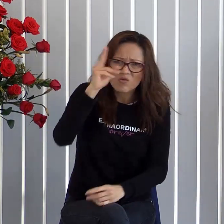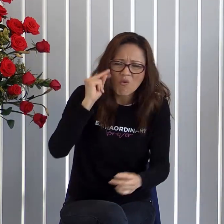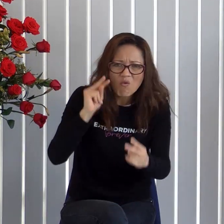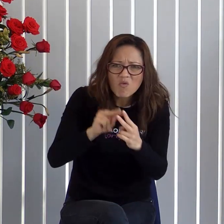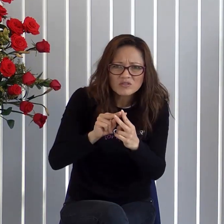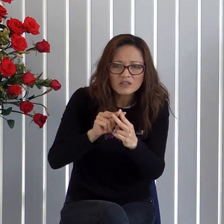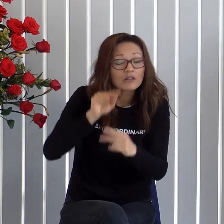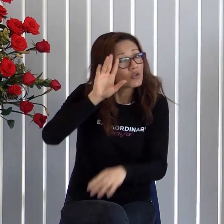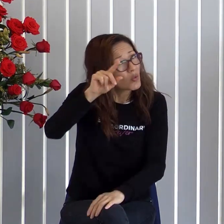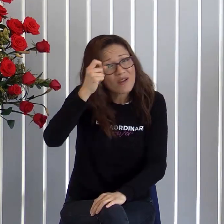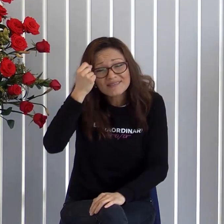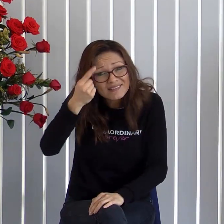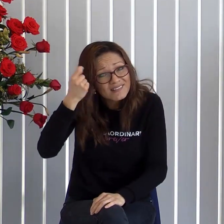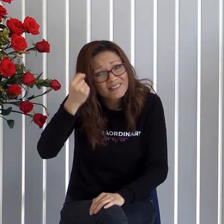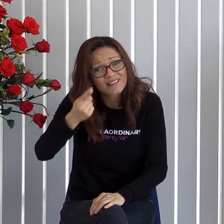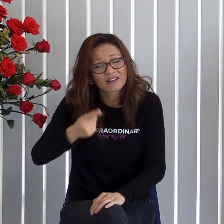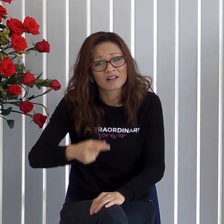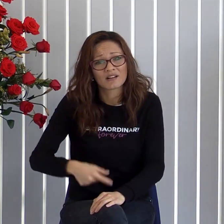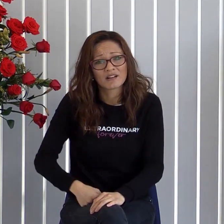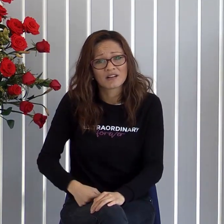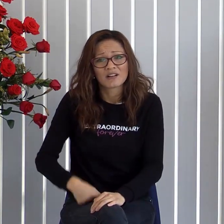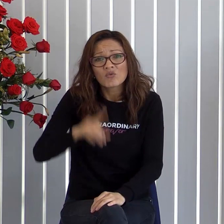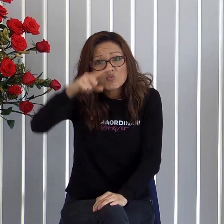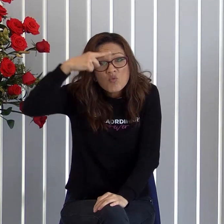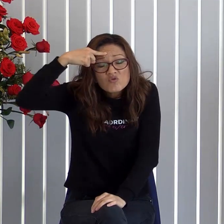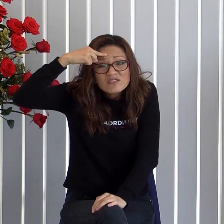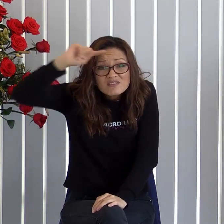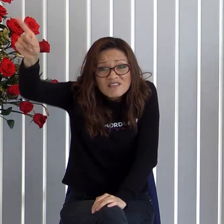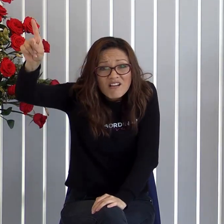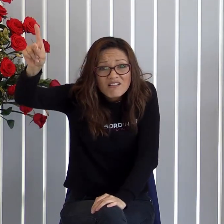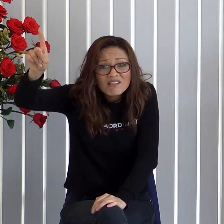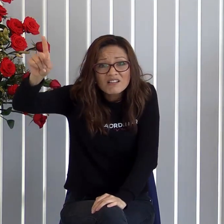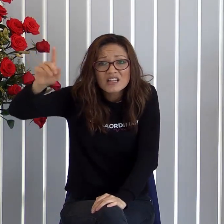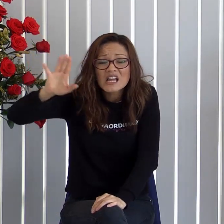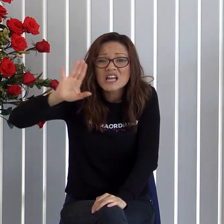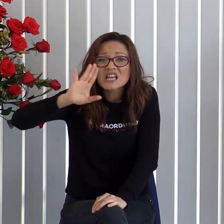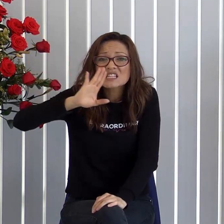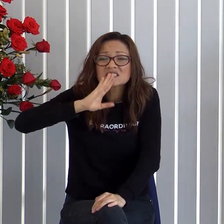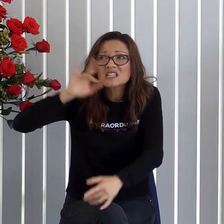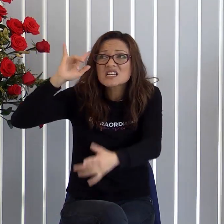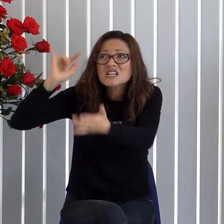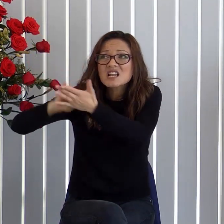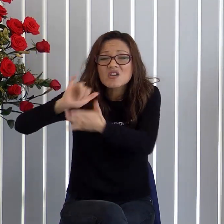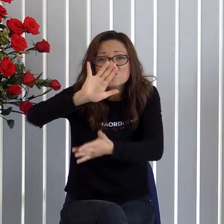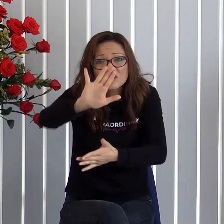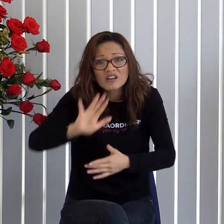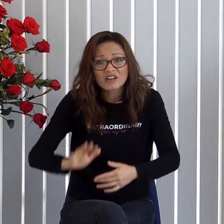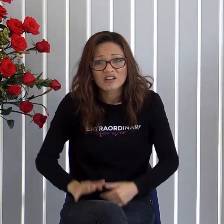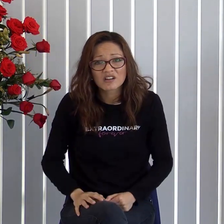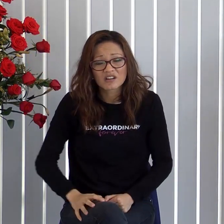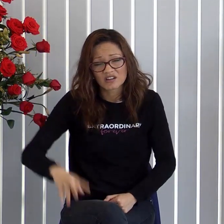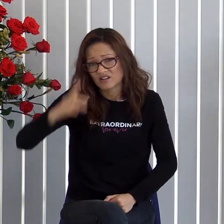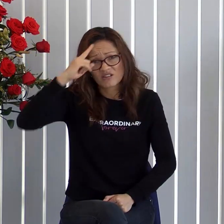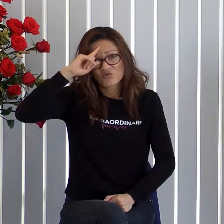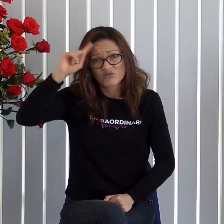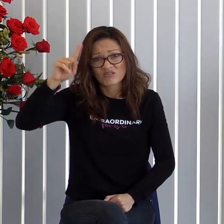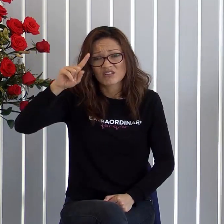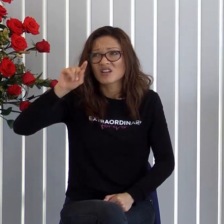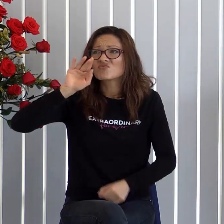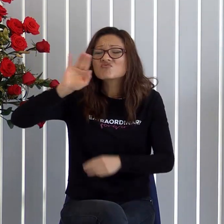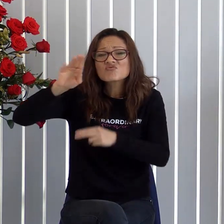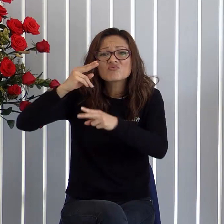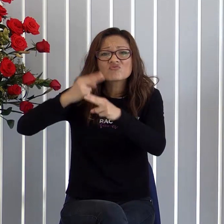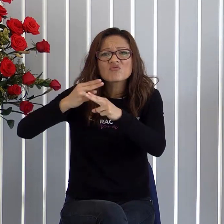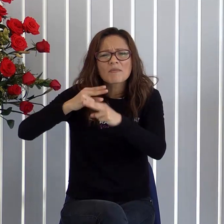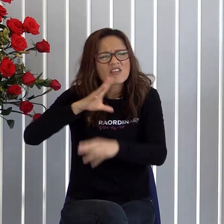¿No ha entendido? ¿No sabe en quién ha creído? ¿No sabe que ante su